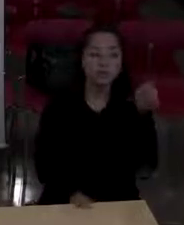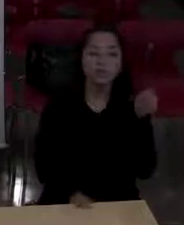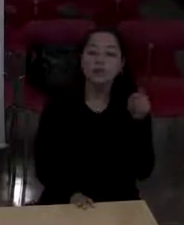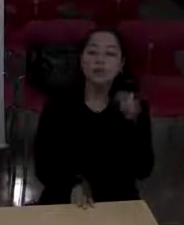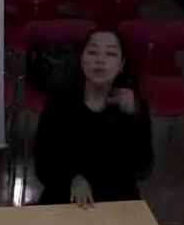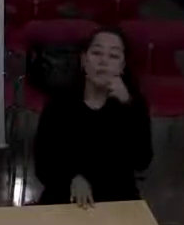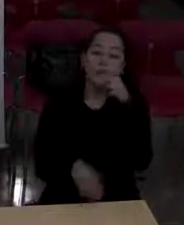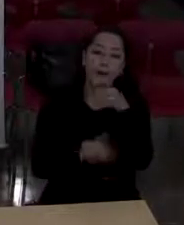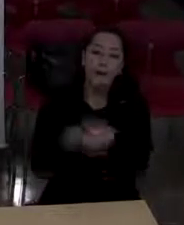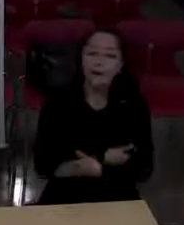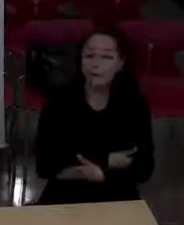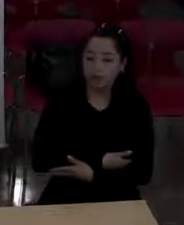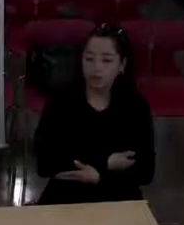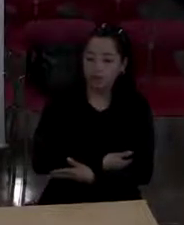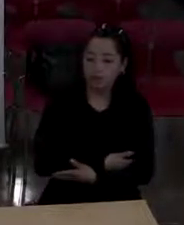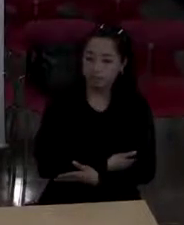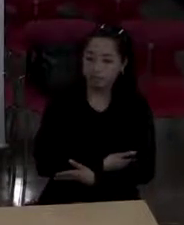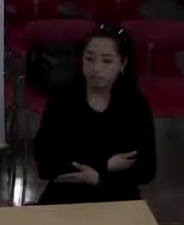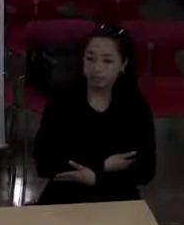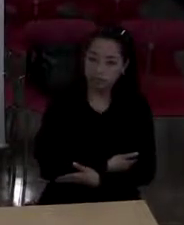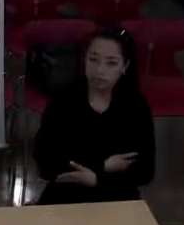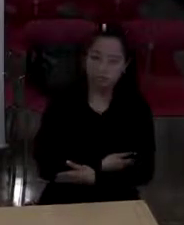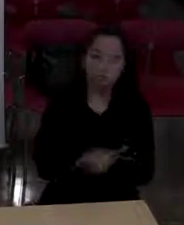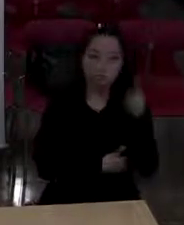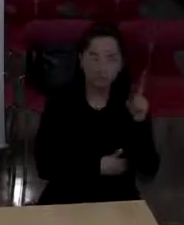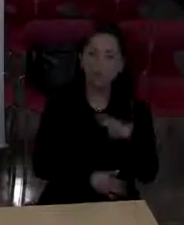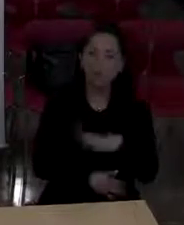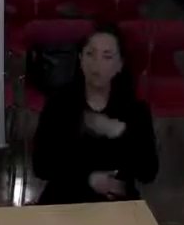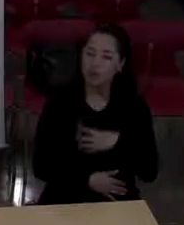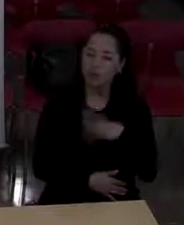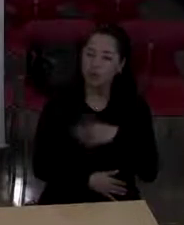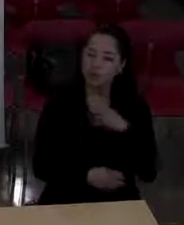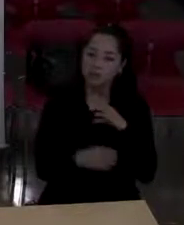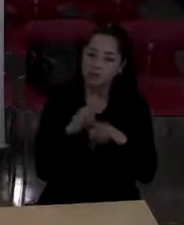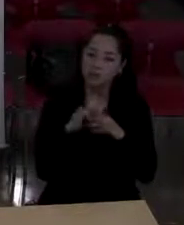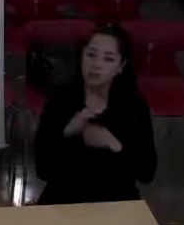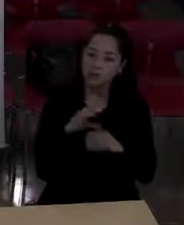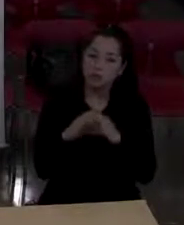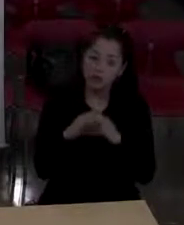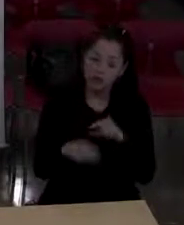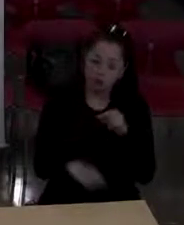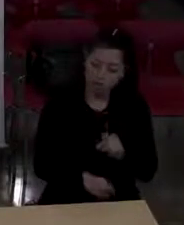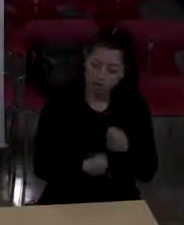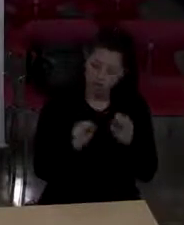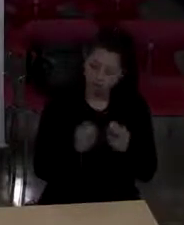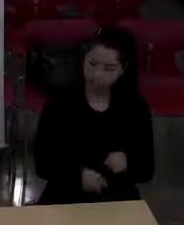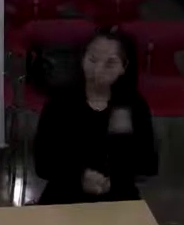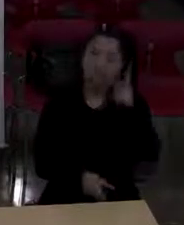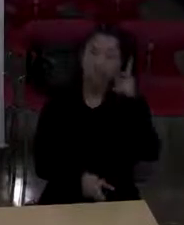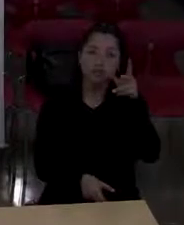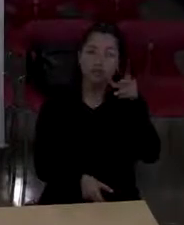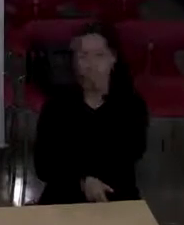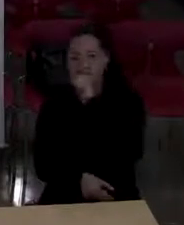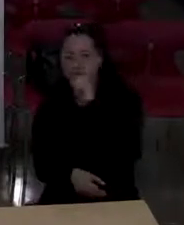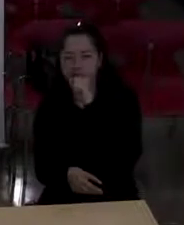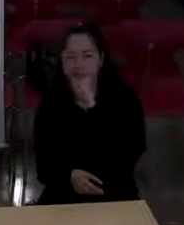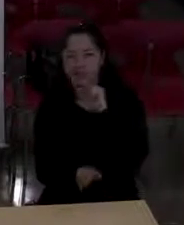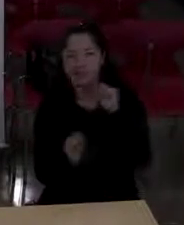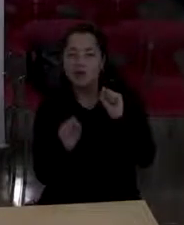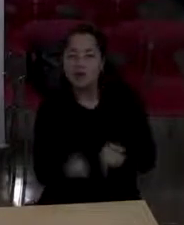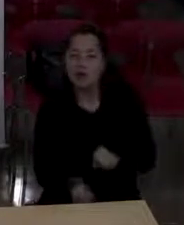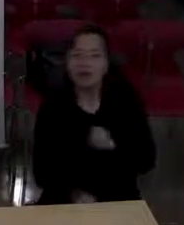hablar, como él, de lo que hemos hablado de la competencia comunicativa, desde muy chiquitos también empiezan a identificar cuándo hacer silencios